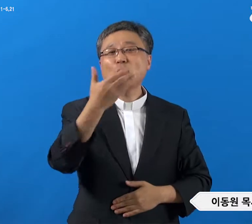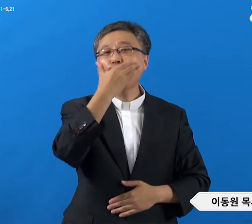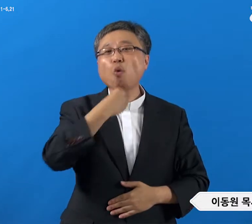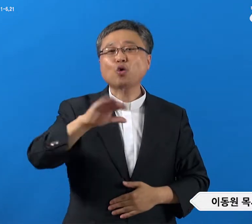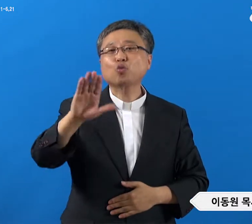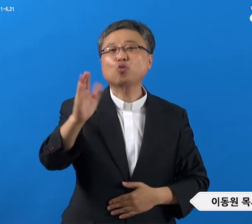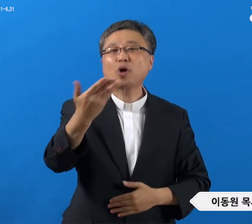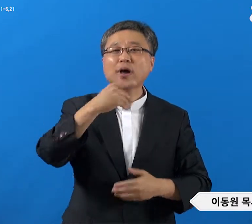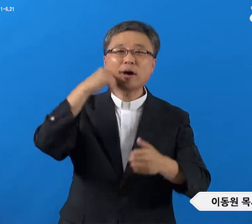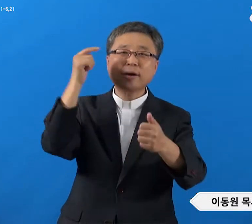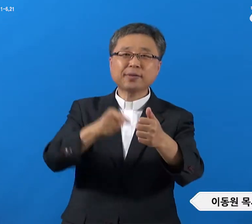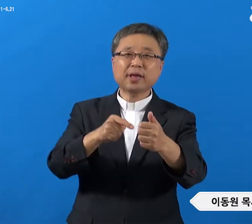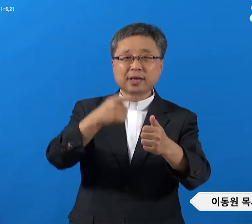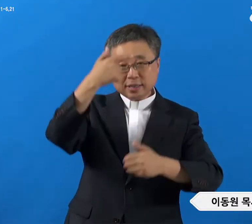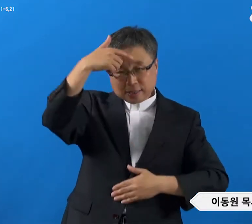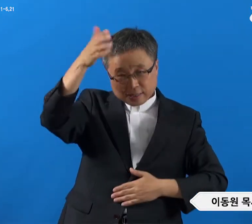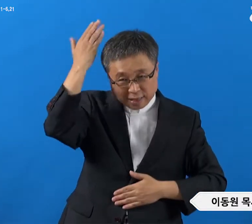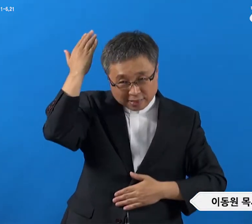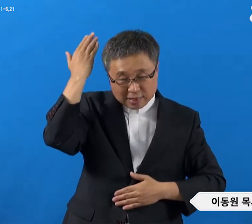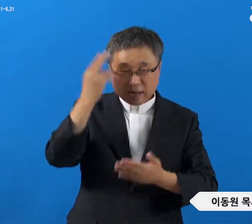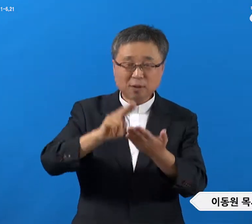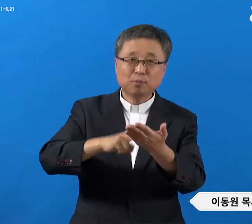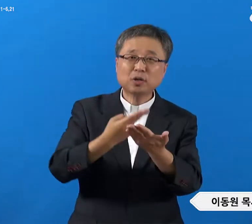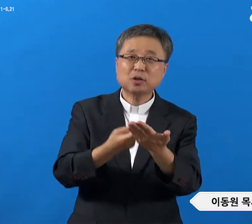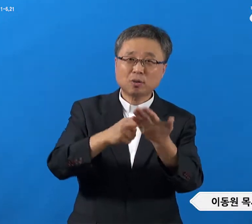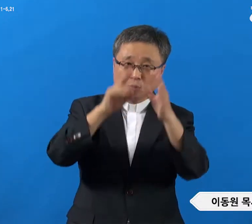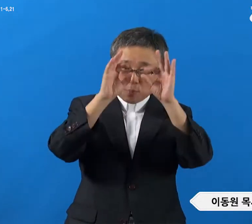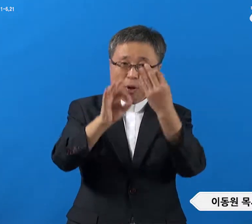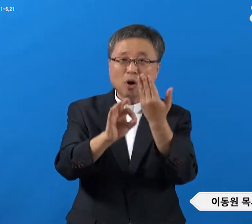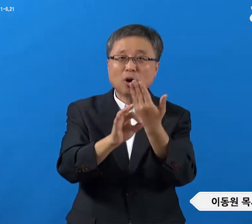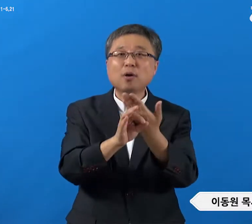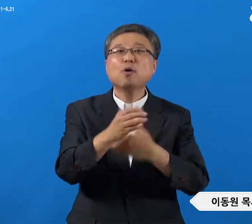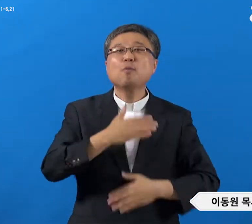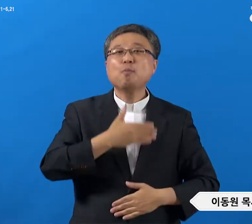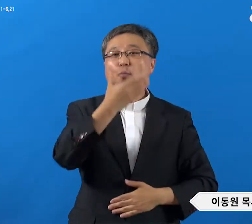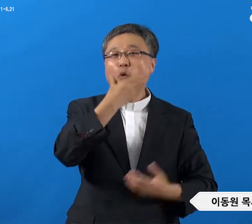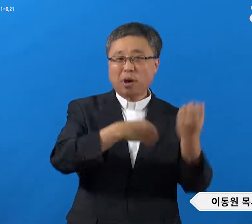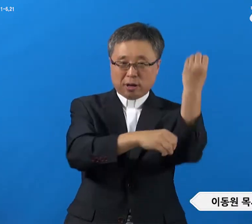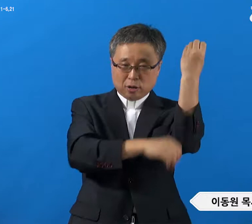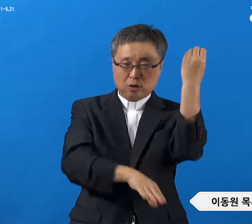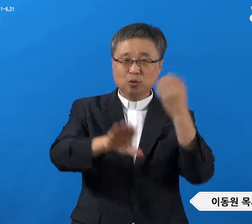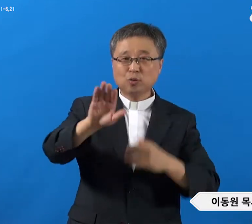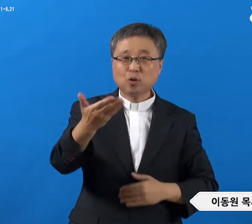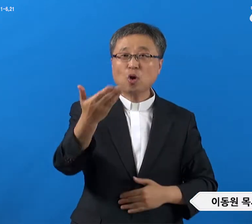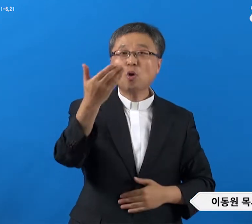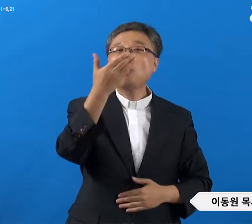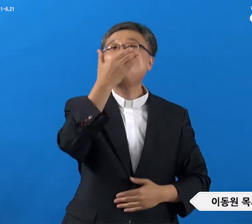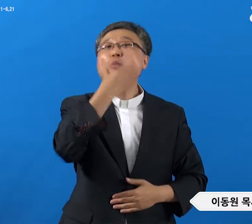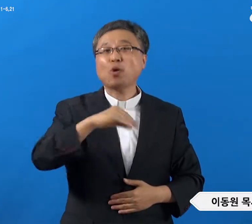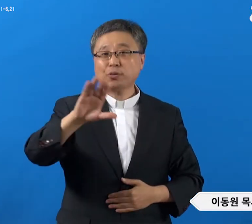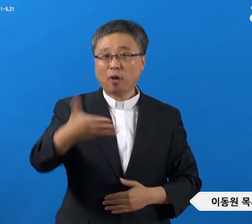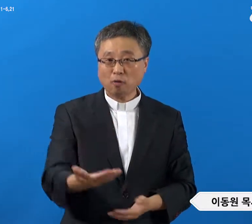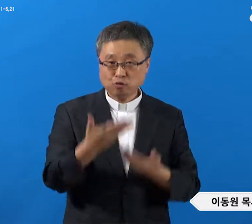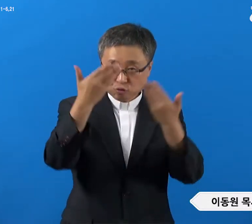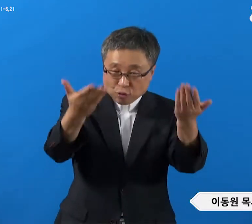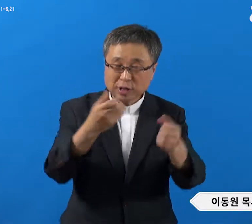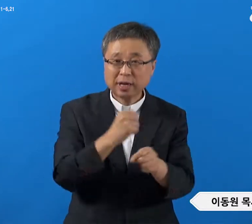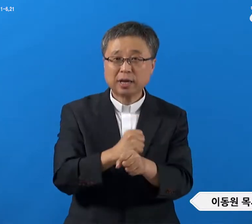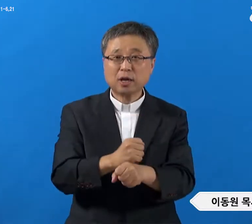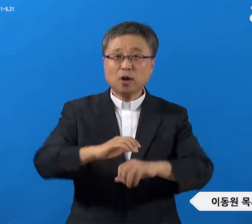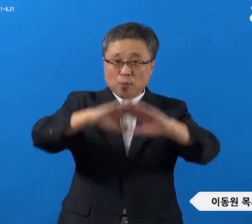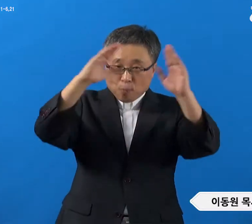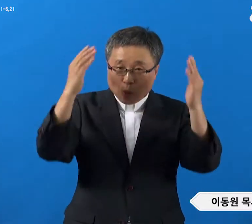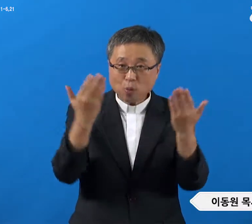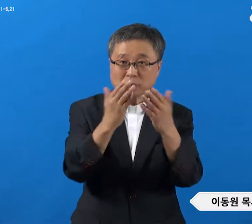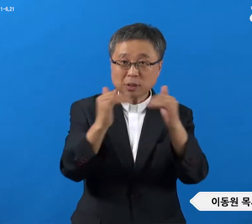되라 그랬어요. 옛날 번역에는 복의 근원이 되라. 너는 복의 근원이 될지라. 너는 복이 되어 주어야 한다.